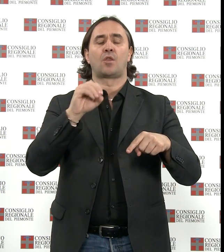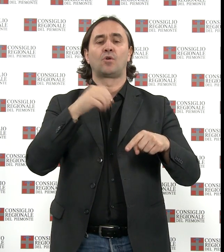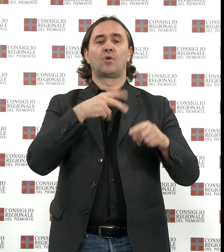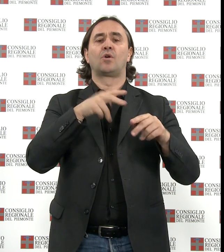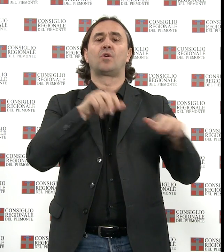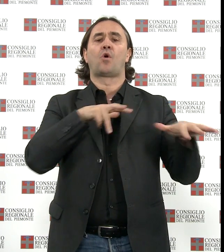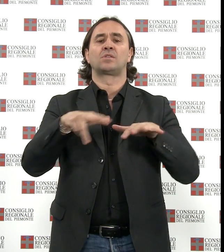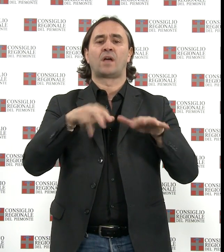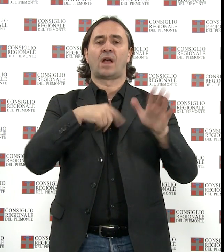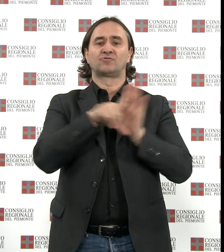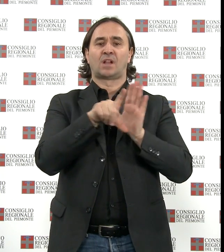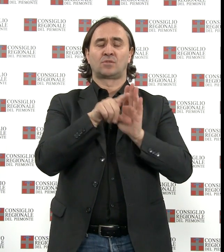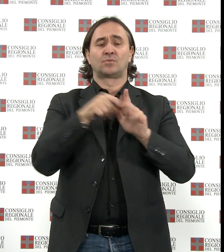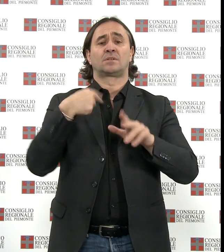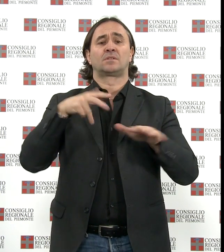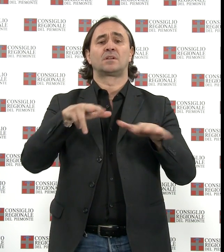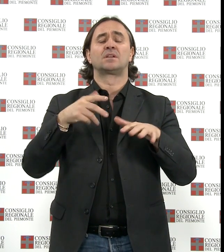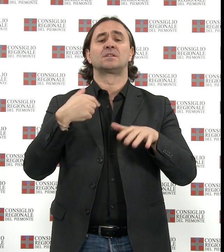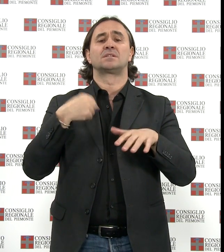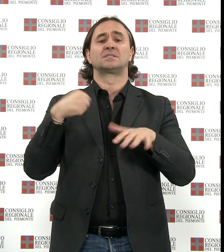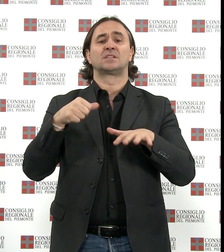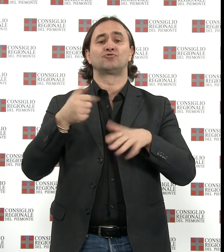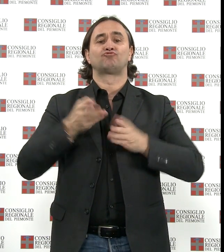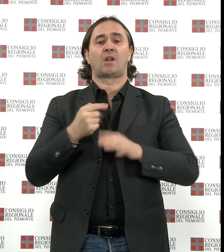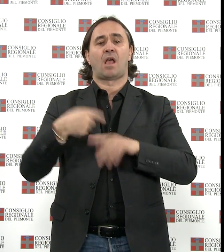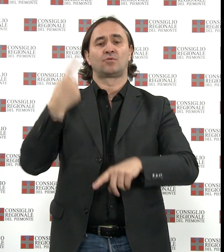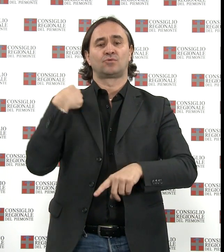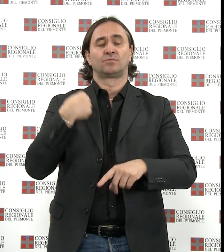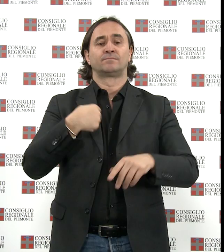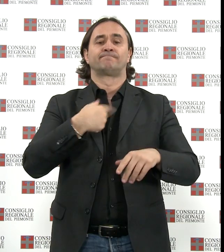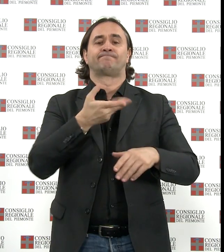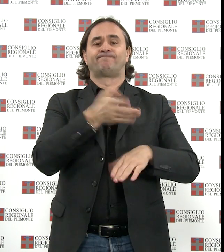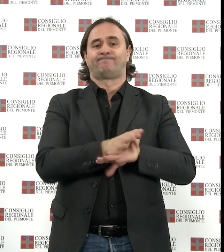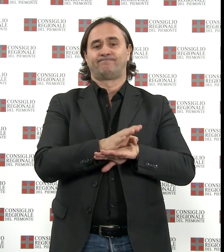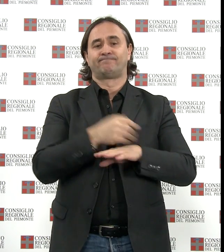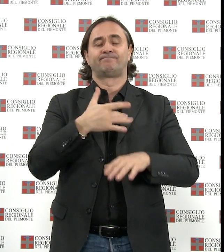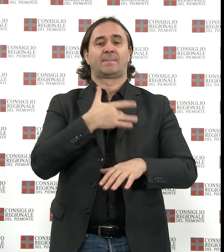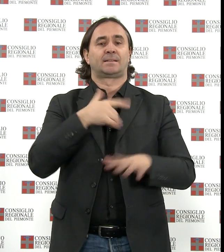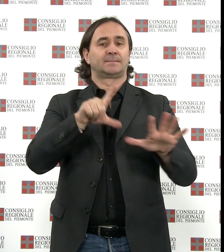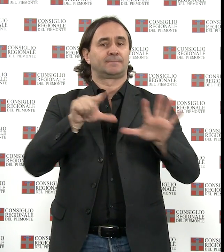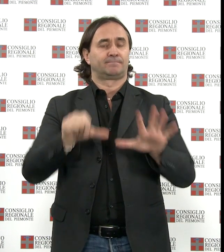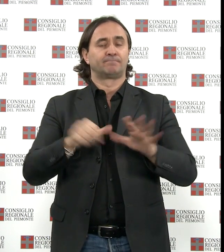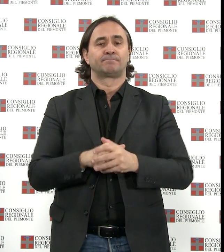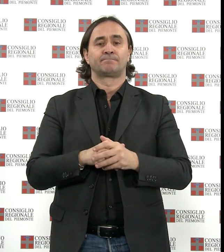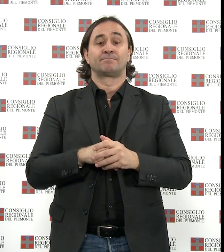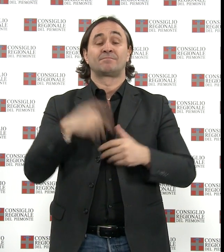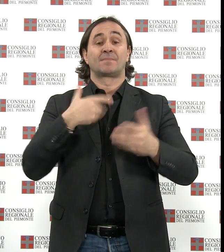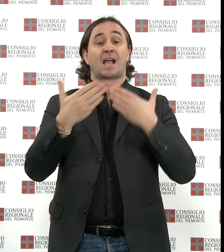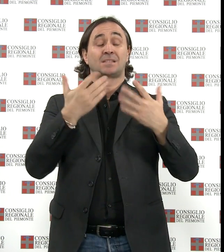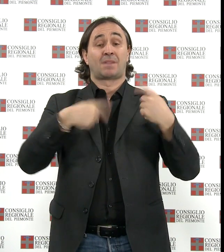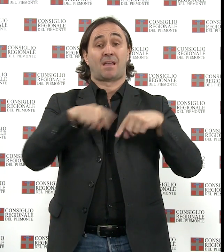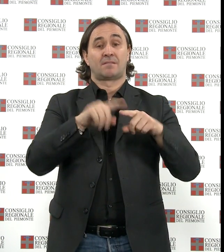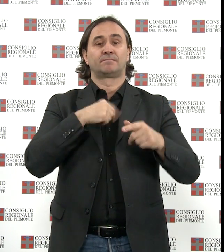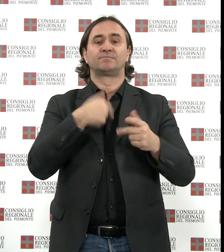dell'ottava legislatura, scomparso il 16 gennaio scorso all'età di 77 anni. L'Assemblea ha poi iniziato l'esame del disegno di